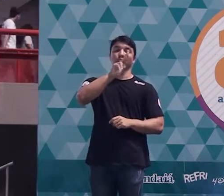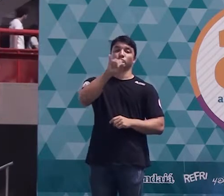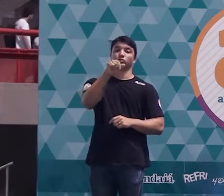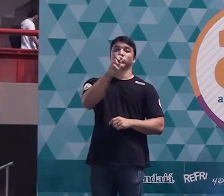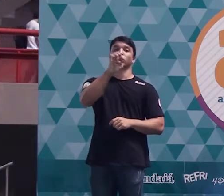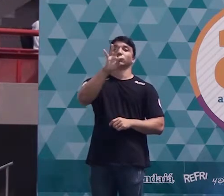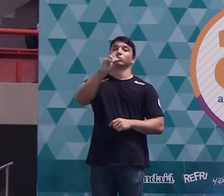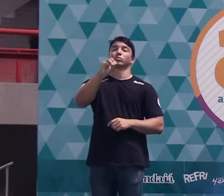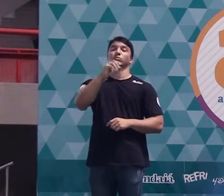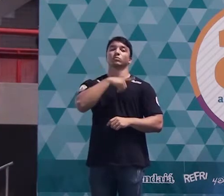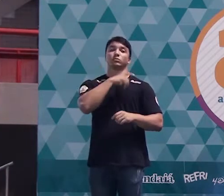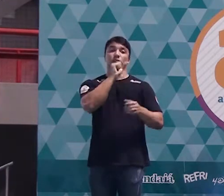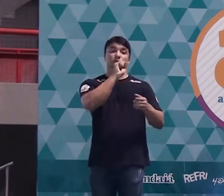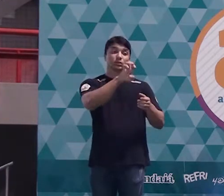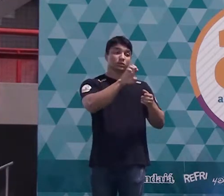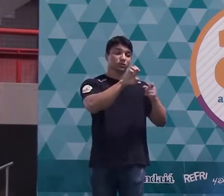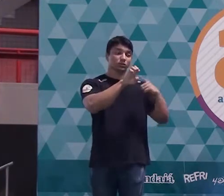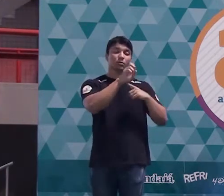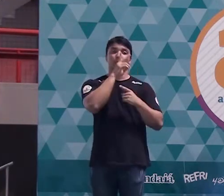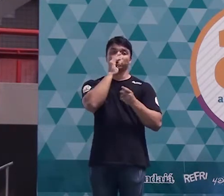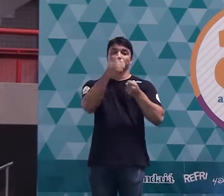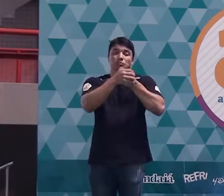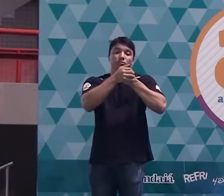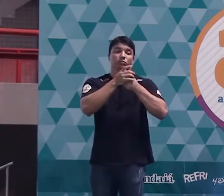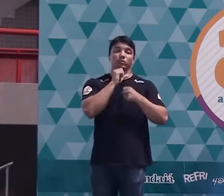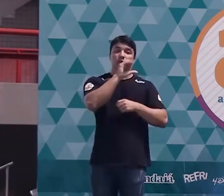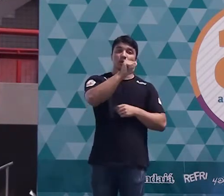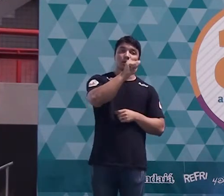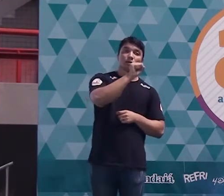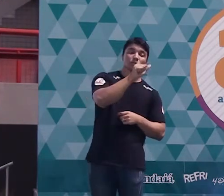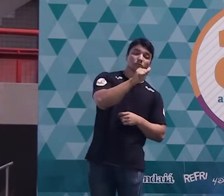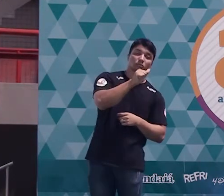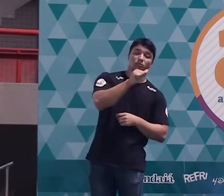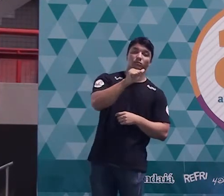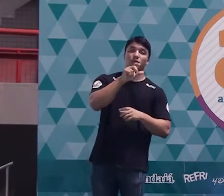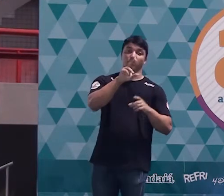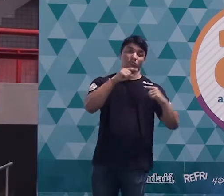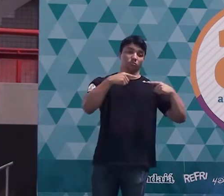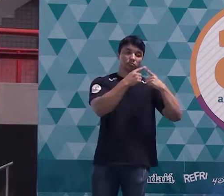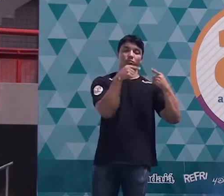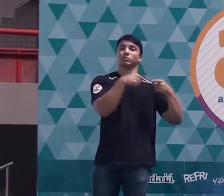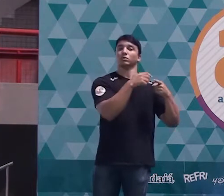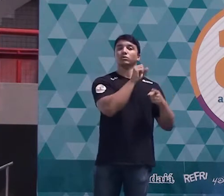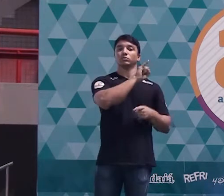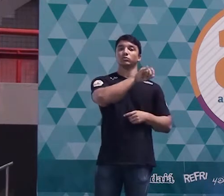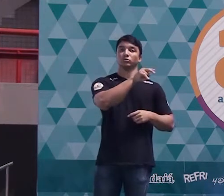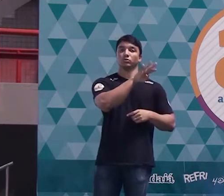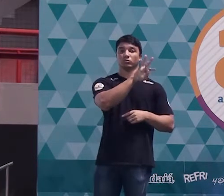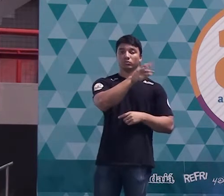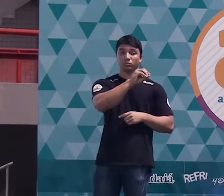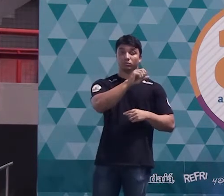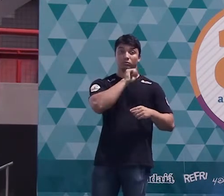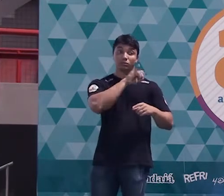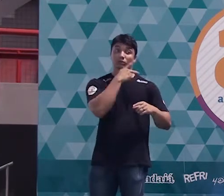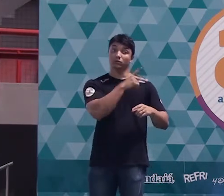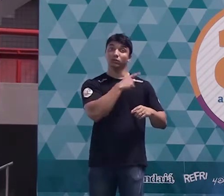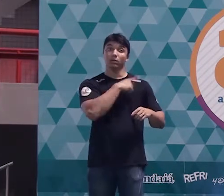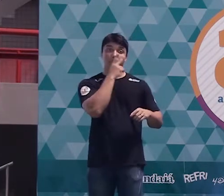Então eu botei o dedo aí em cima do si. Vende o quê? Casas. Casas é o sujeito. Se o sujeito está